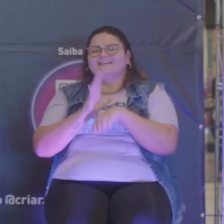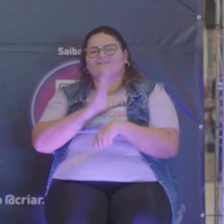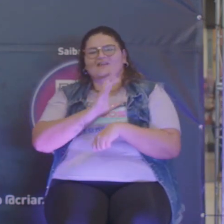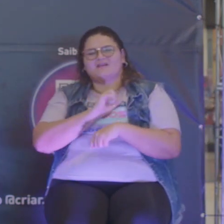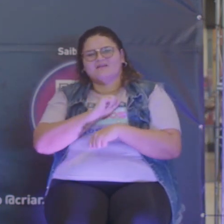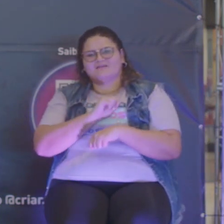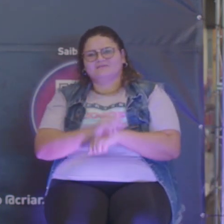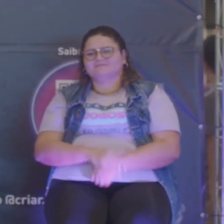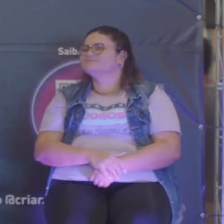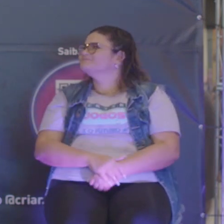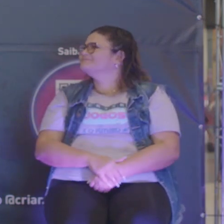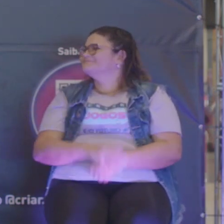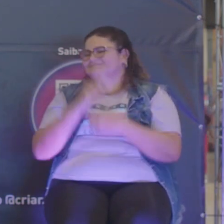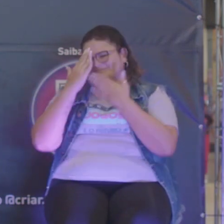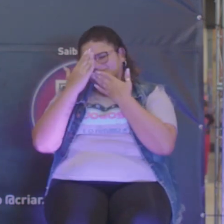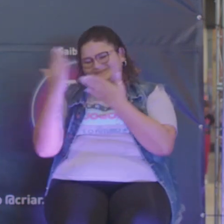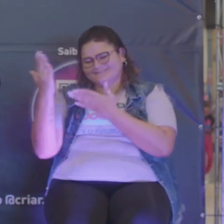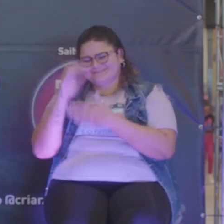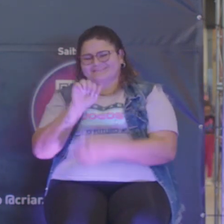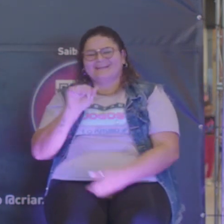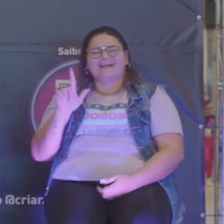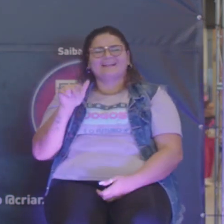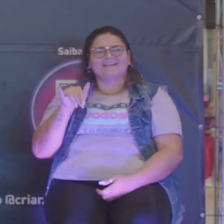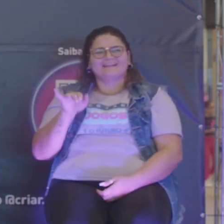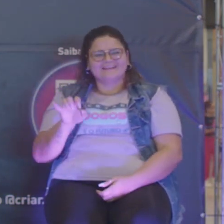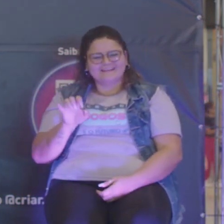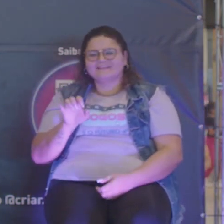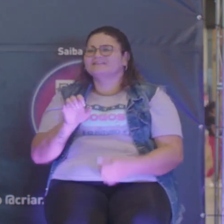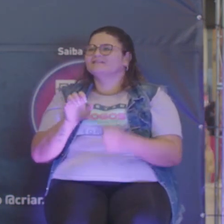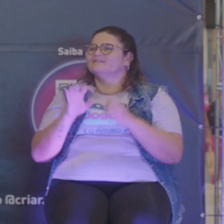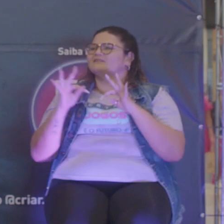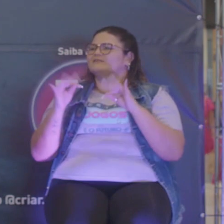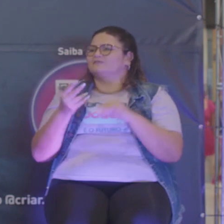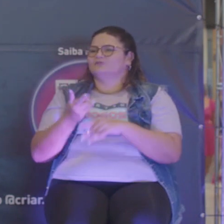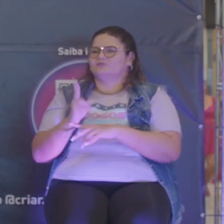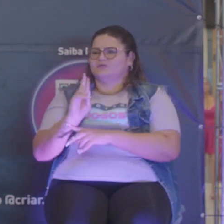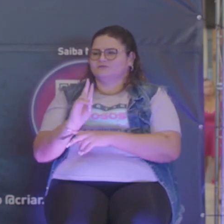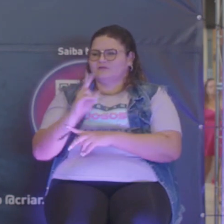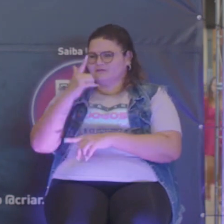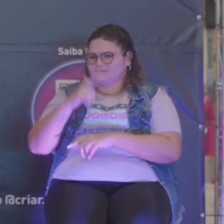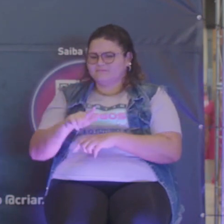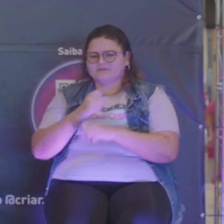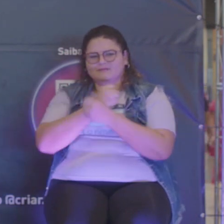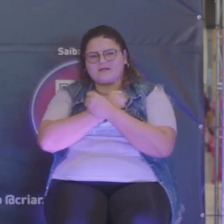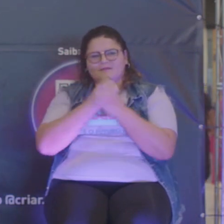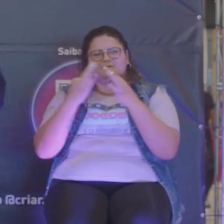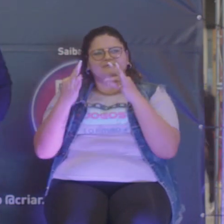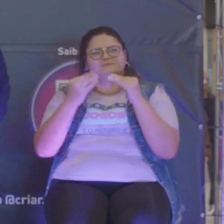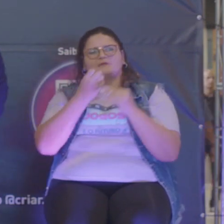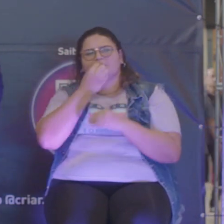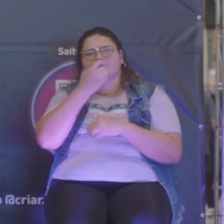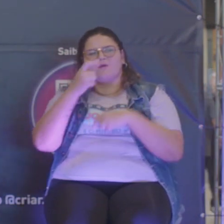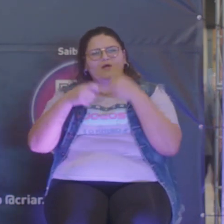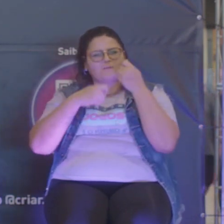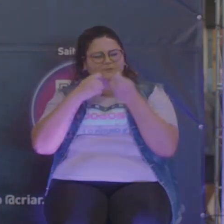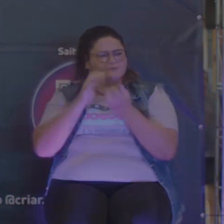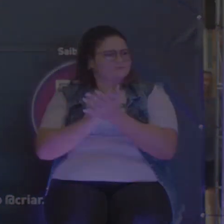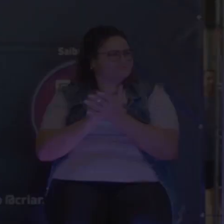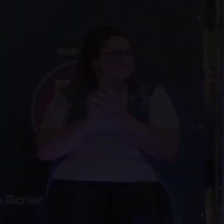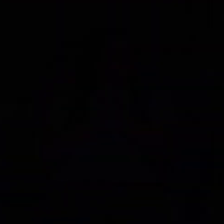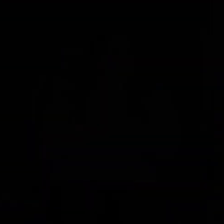Então, Aline, obrigada também por isso, tá? Por estar aqui. 2 horas tem mais, gente. Um abraço aí para todo mundo, bom almoço.